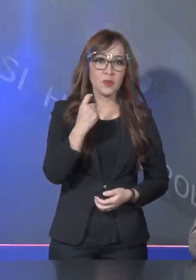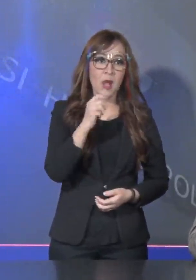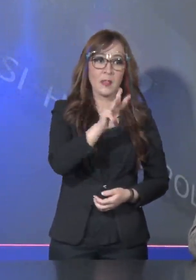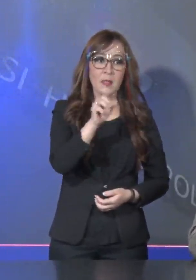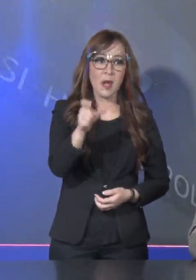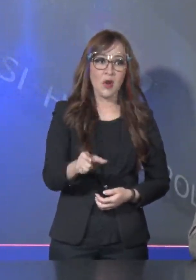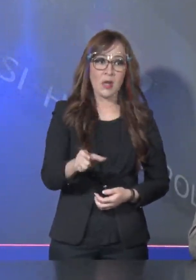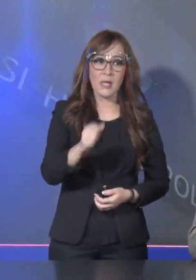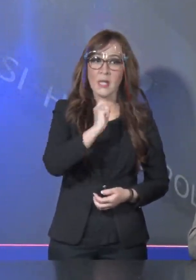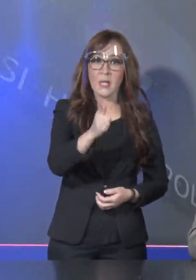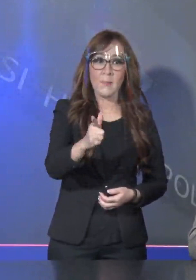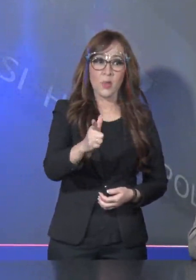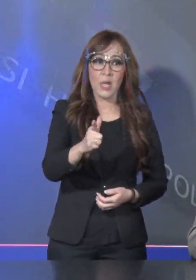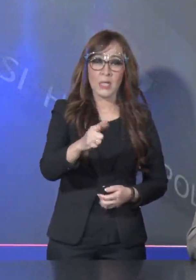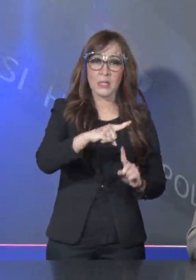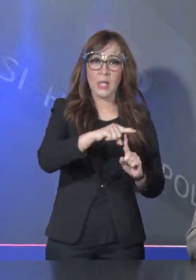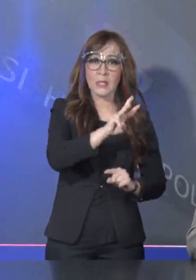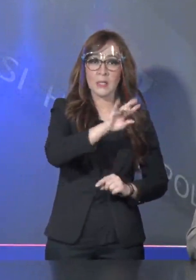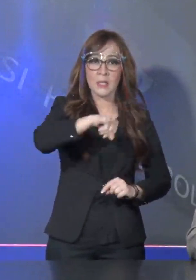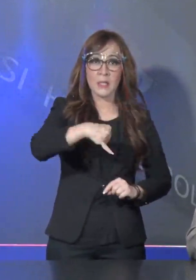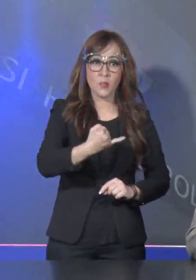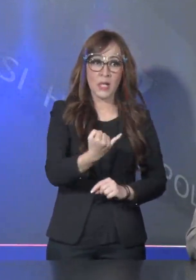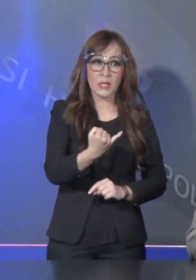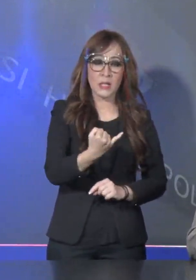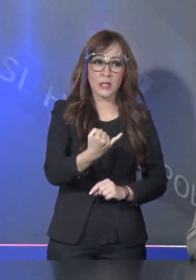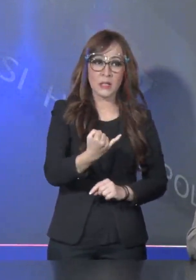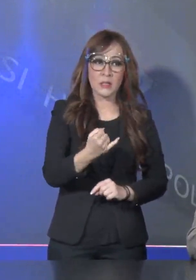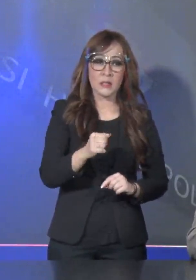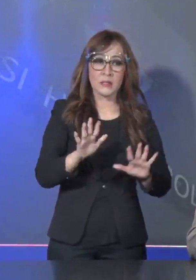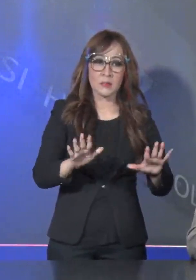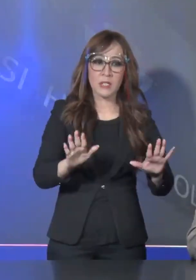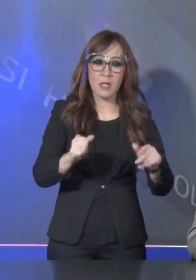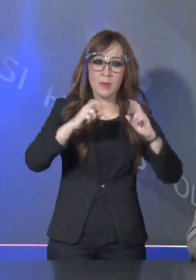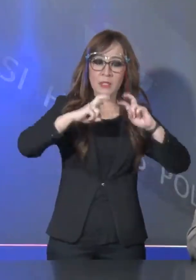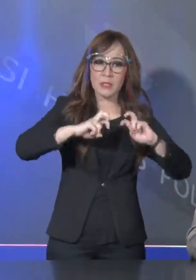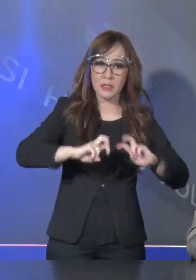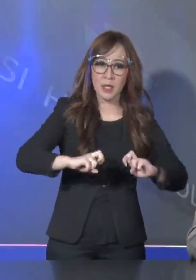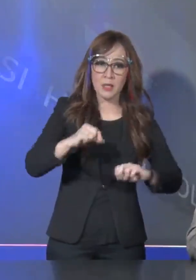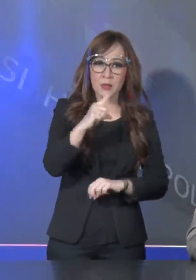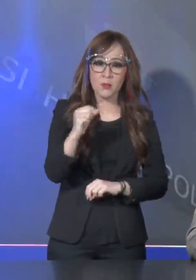meninggalnya sudah 3 Januari, Pak. Ya. Terus sementara kita juga sudah berlaku karena di bulan Maret kemarin.